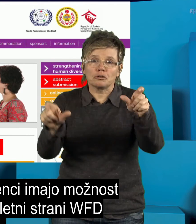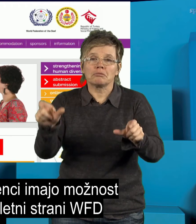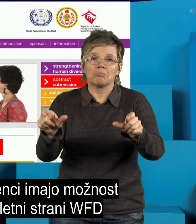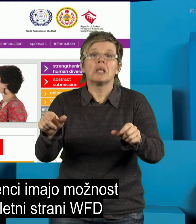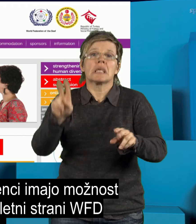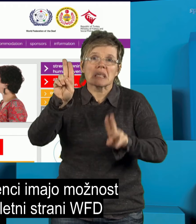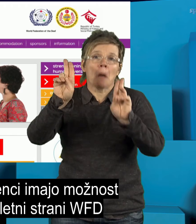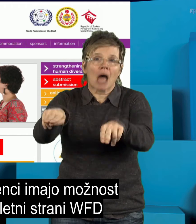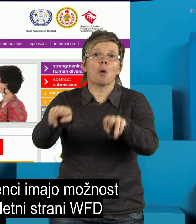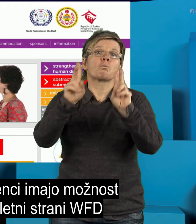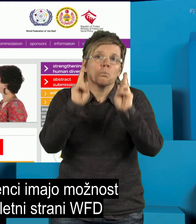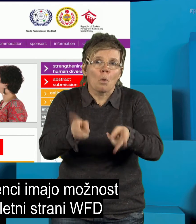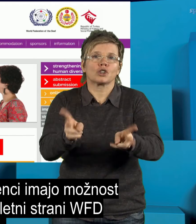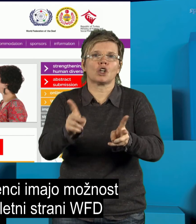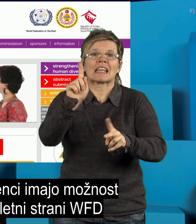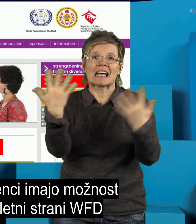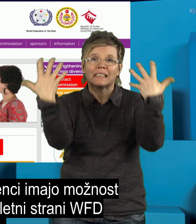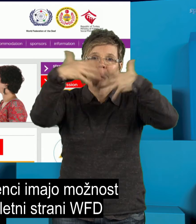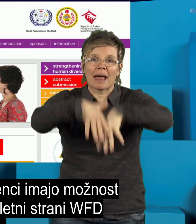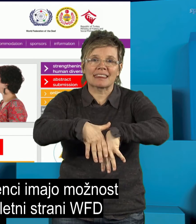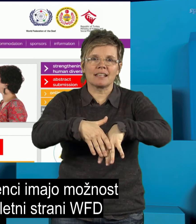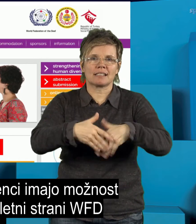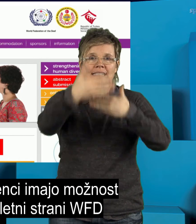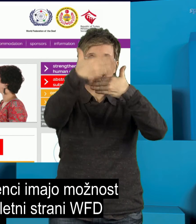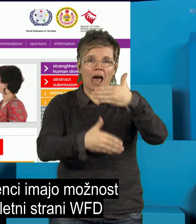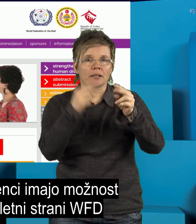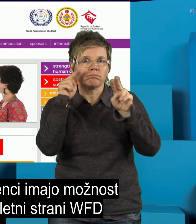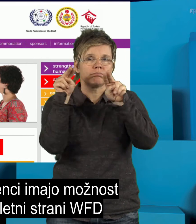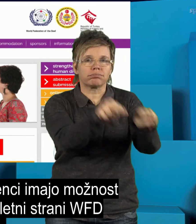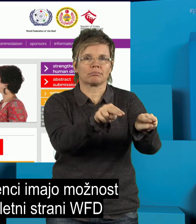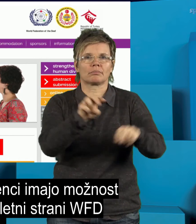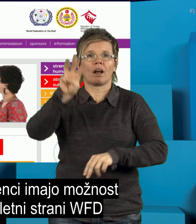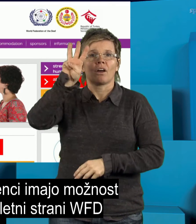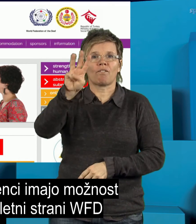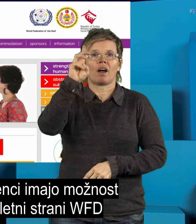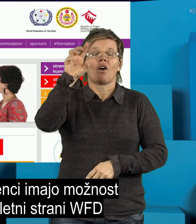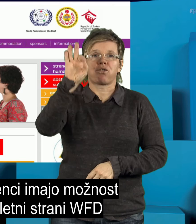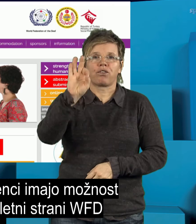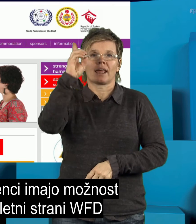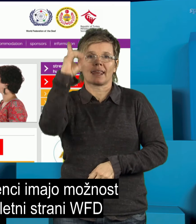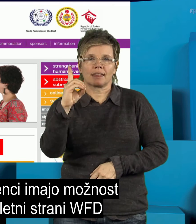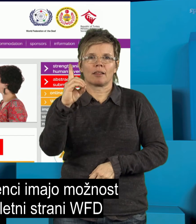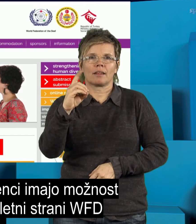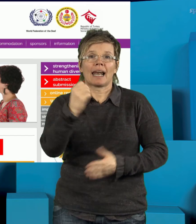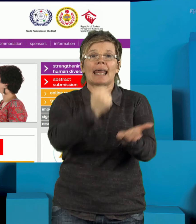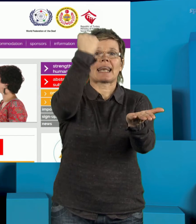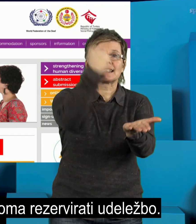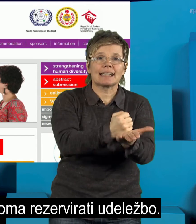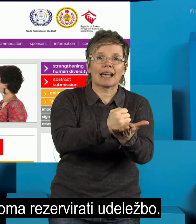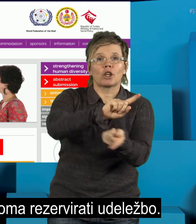Udeleženci imajo možnost na spletni strani Svetovne federacije gluhih registrirati oziroma rezervirati udeležbo.